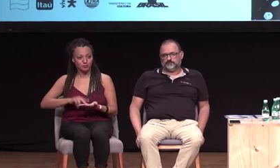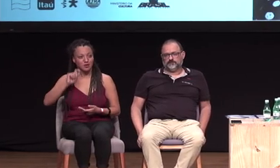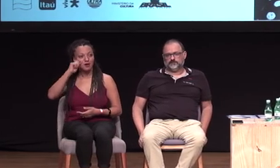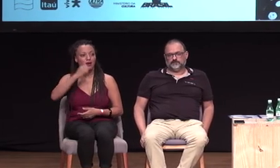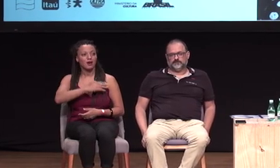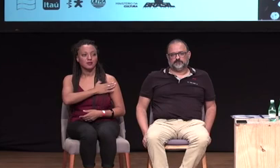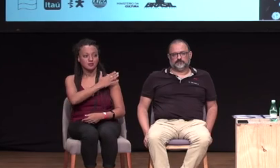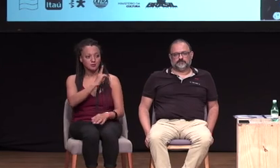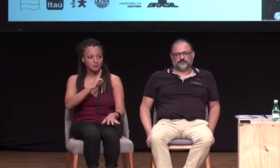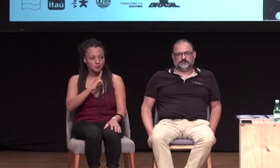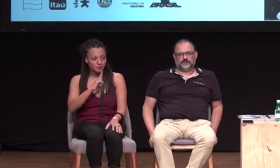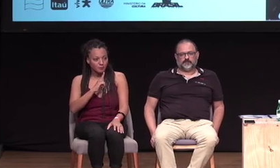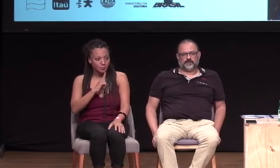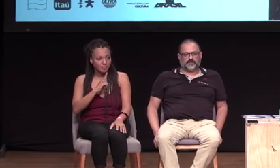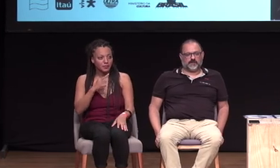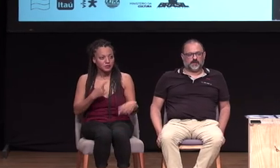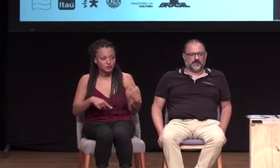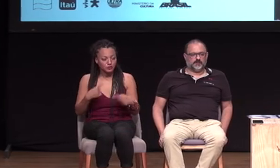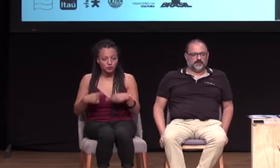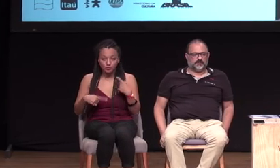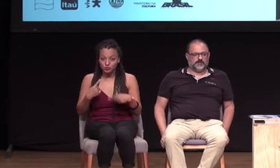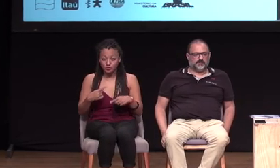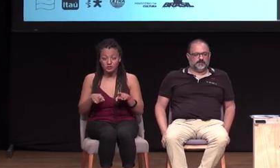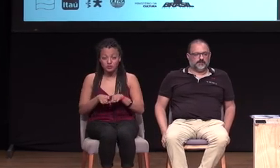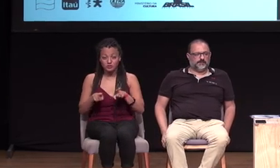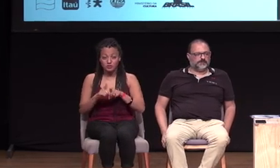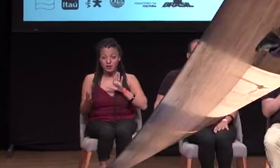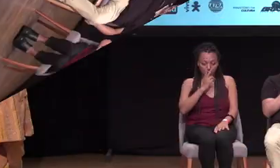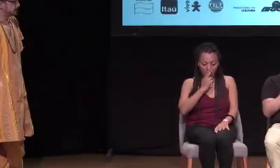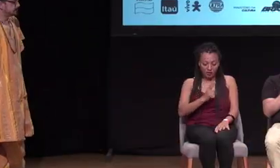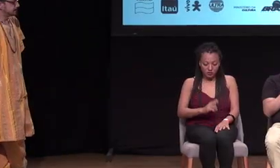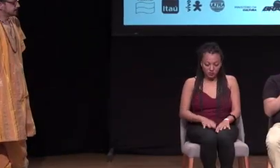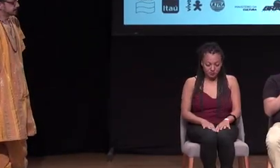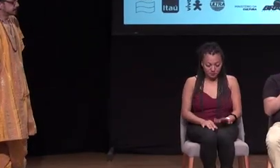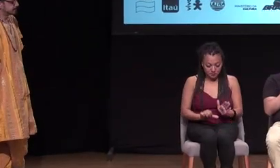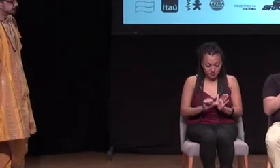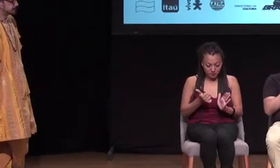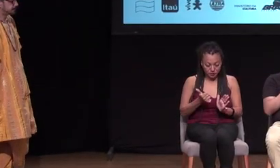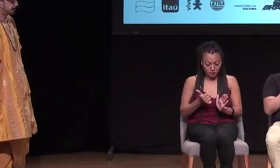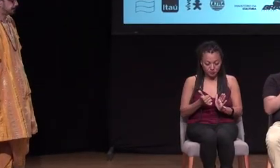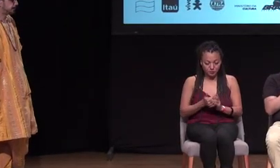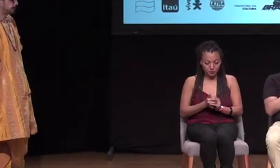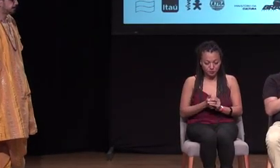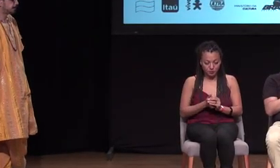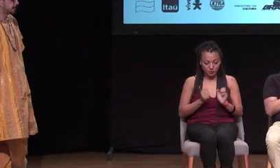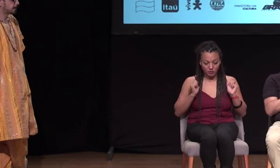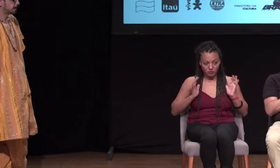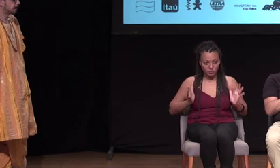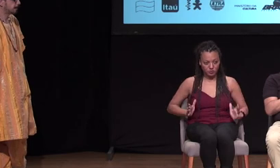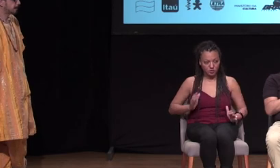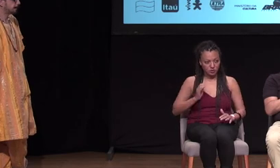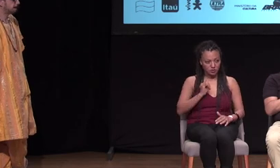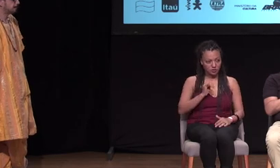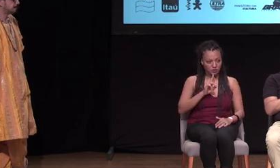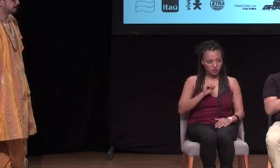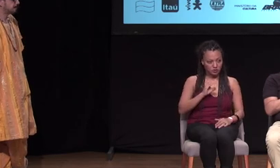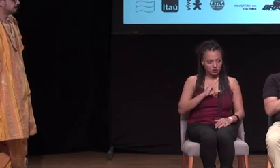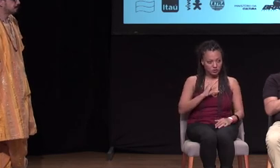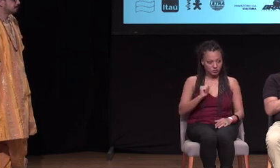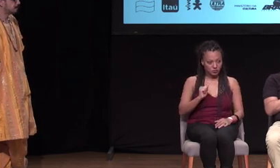existe discuti-lo e combatê lo dentro da sala de aula bom primeiro é o seu de sair o conan